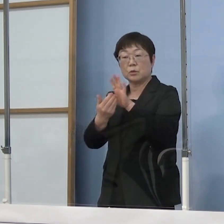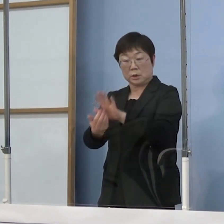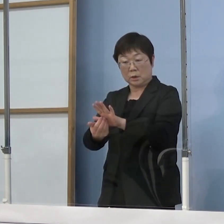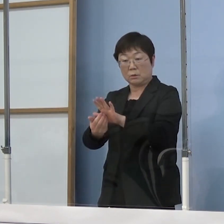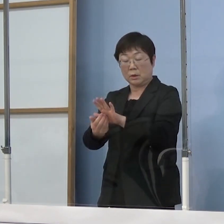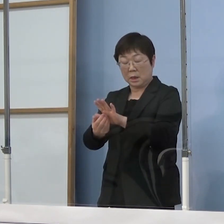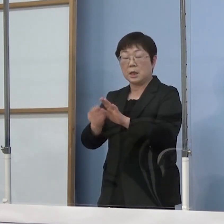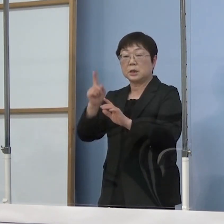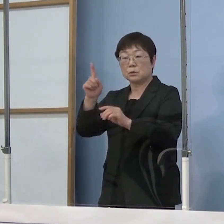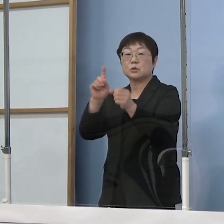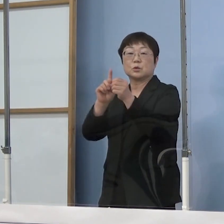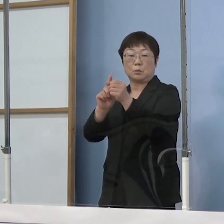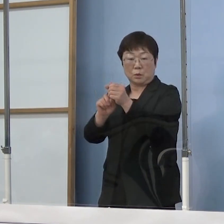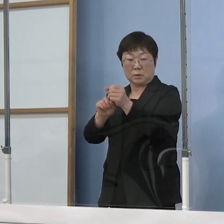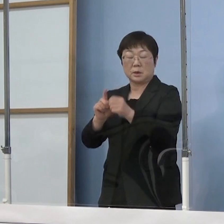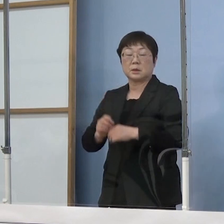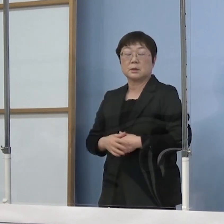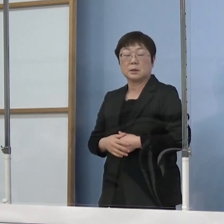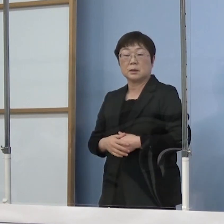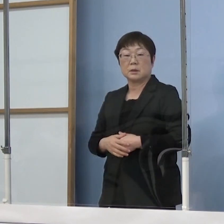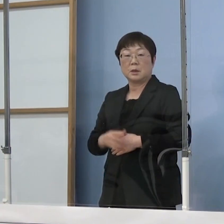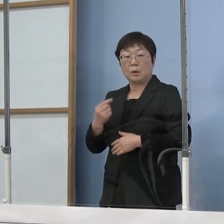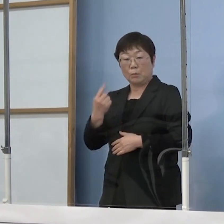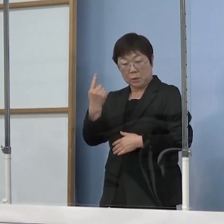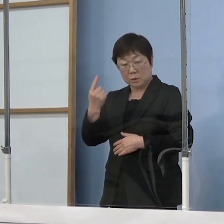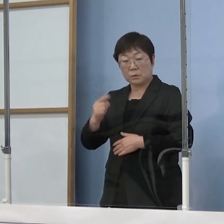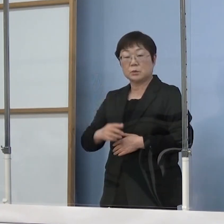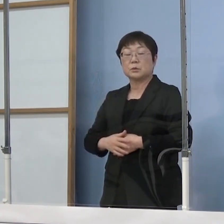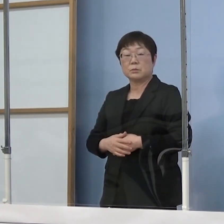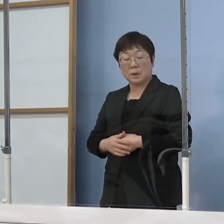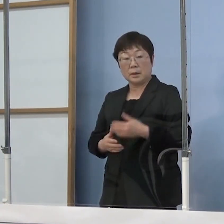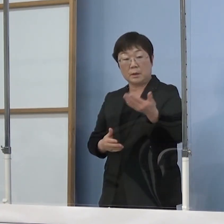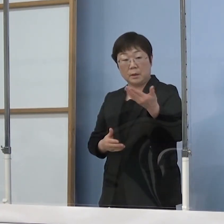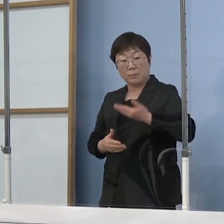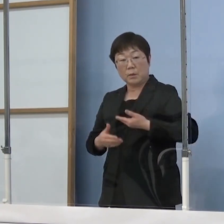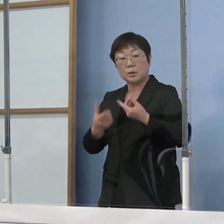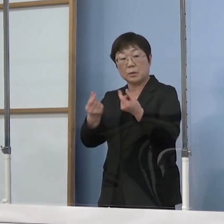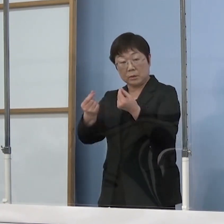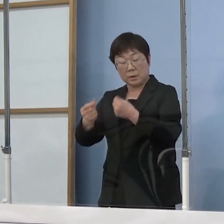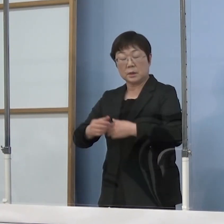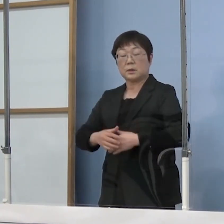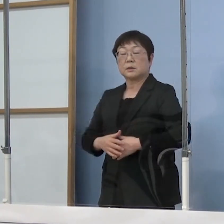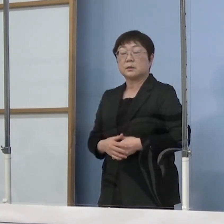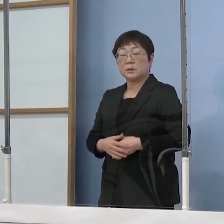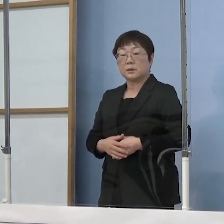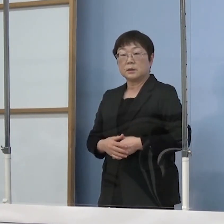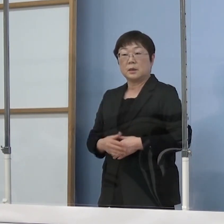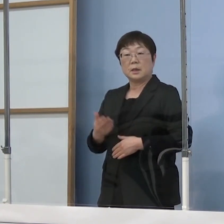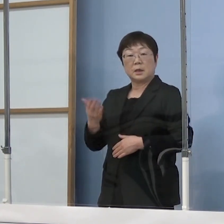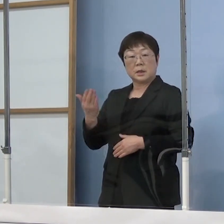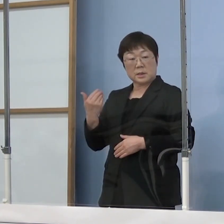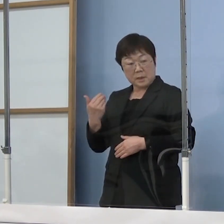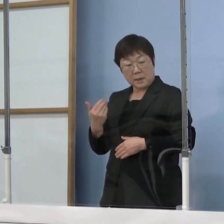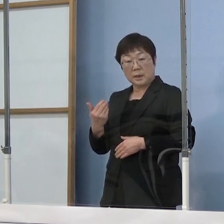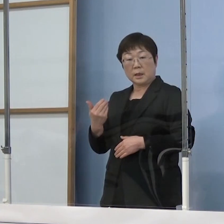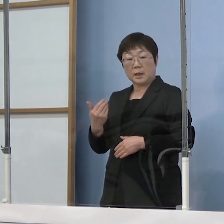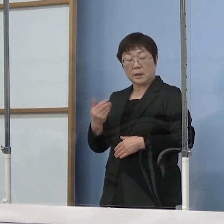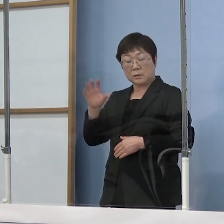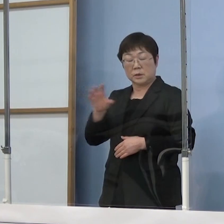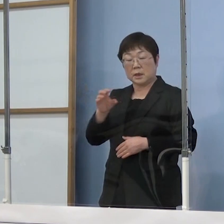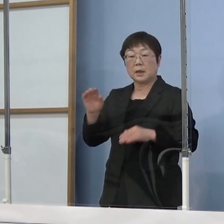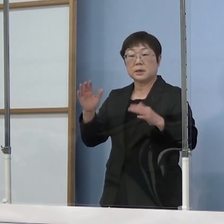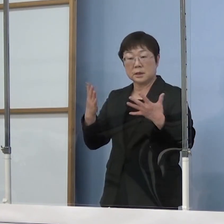と、これが一つですね。それからもう一つは、今、ご質問があったように、まあ、前回の鉄を踏まない